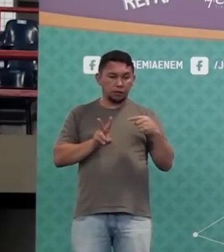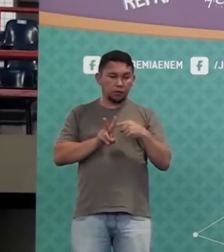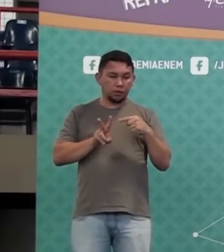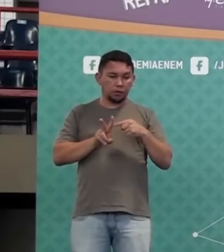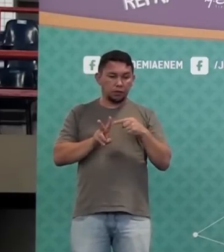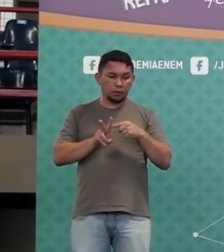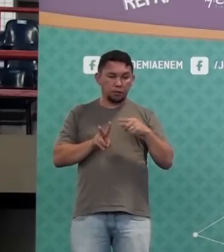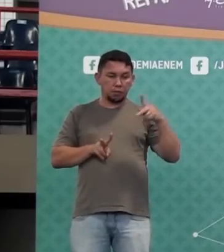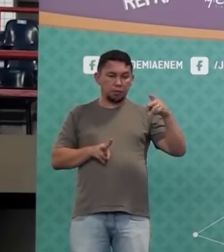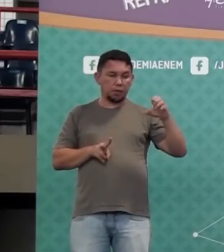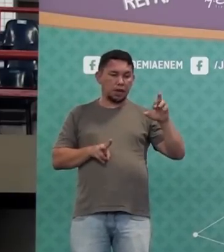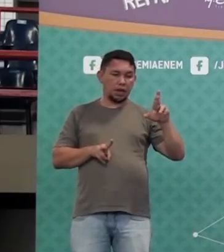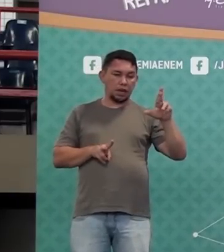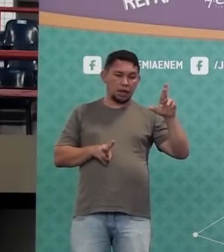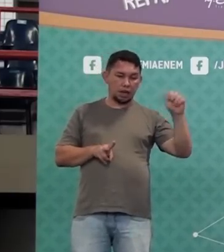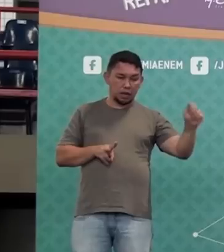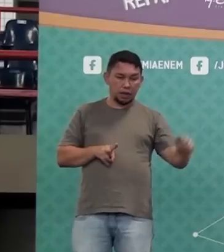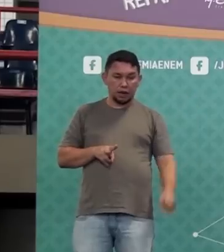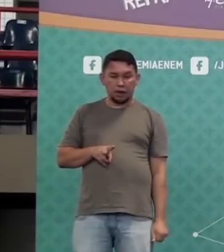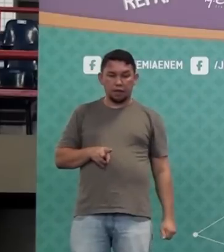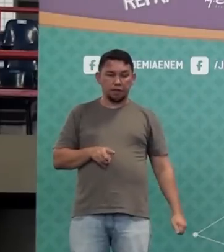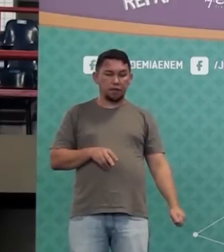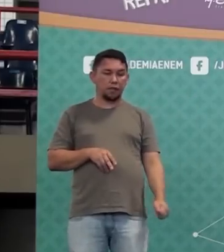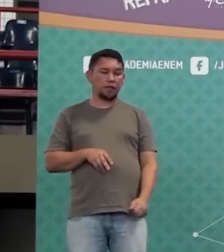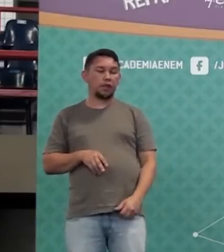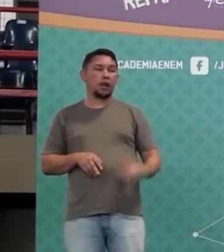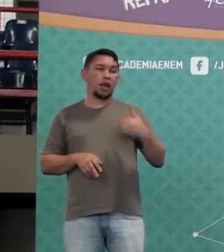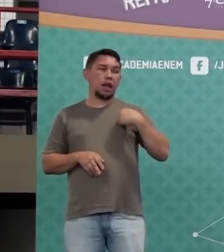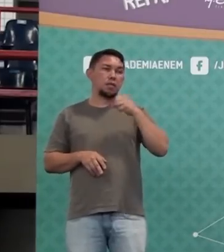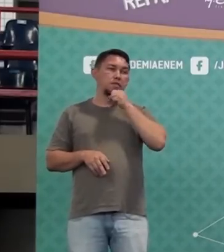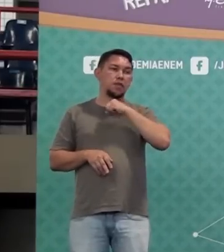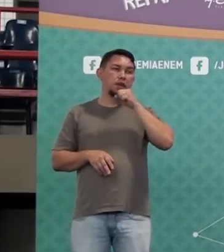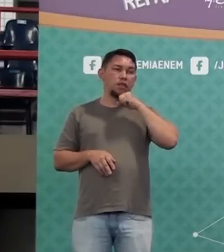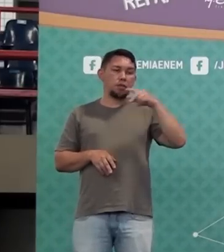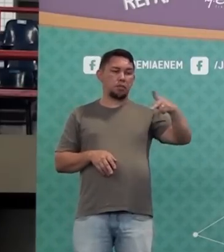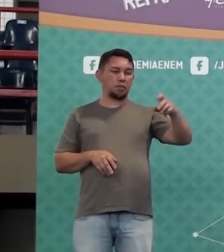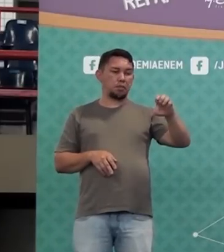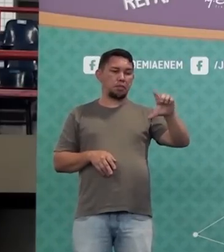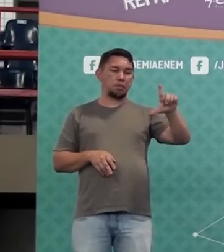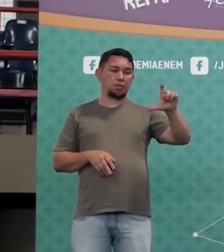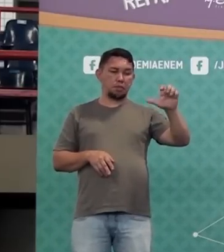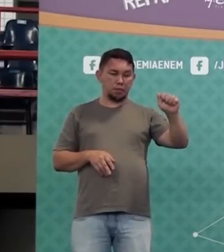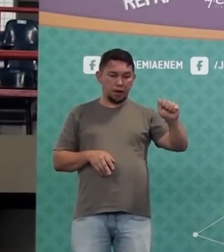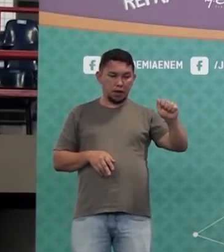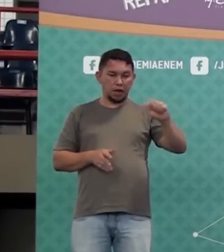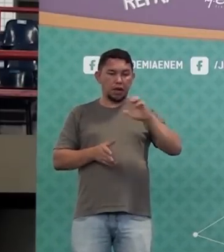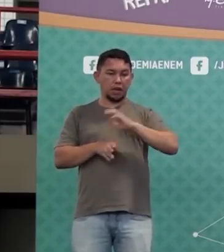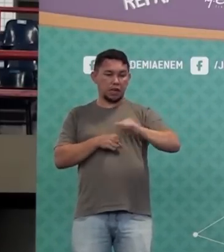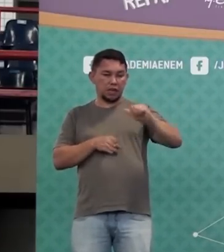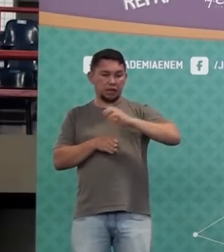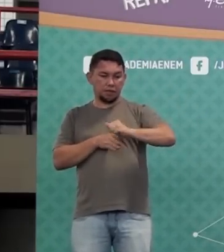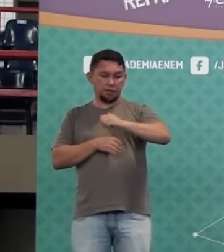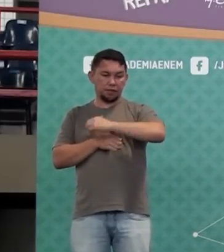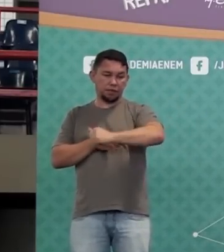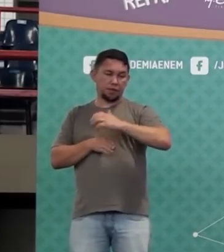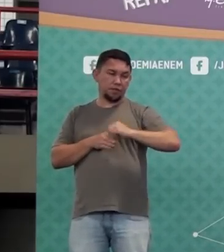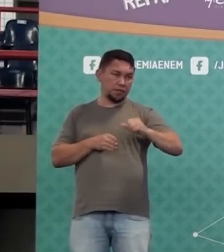verbo pelar. Tá? A minha avó pela a galinha, de pelar, de tirar as